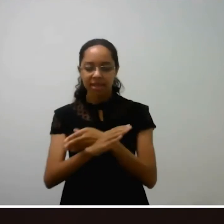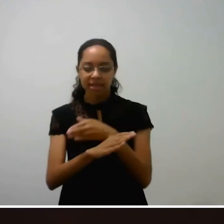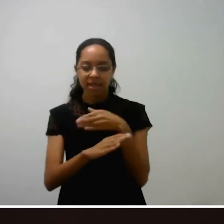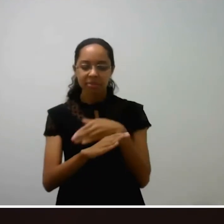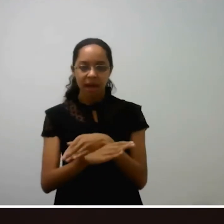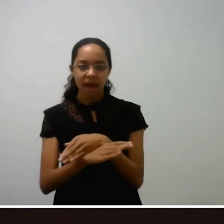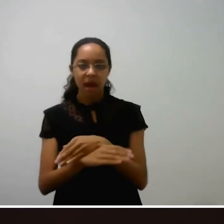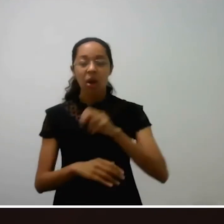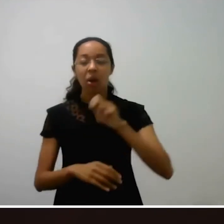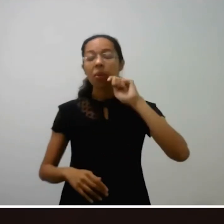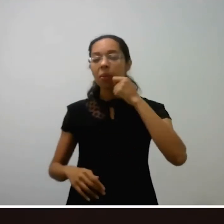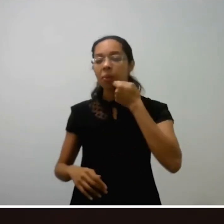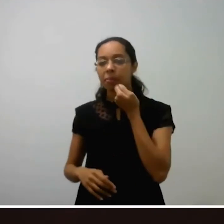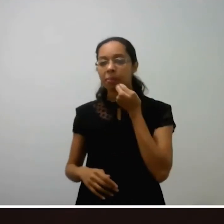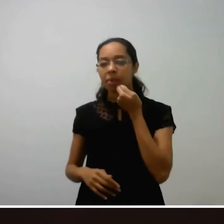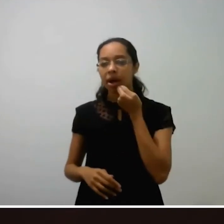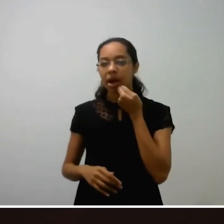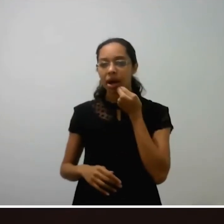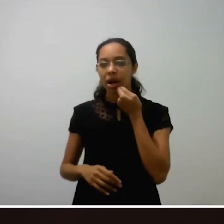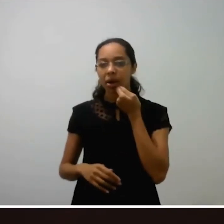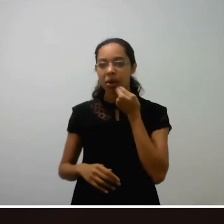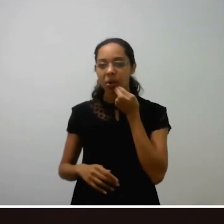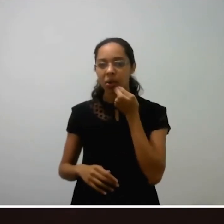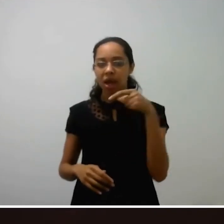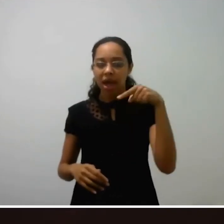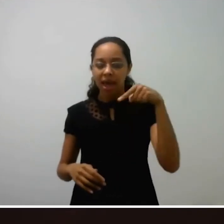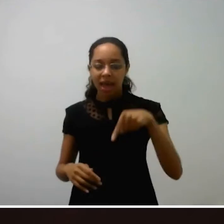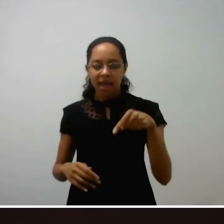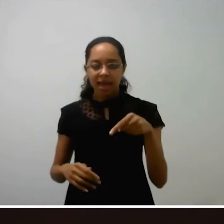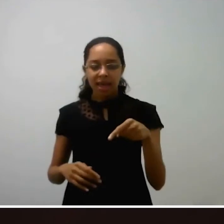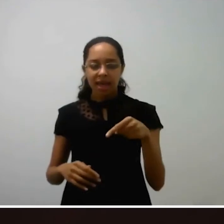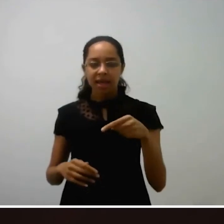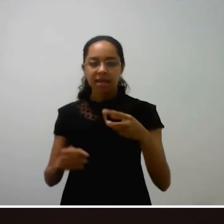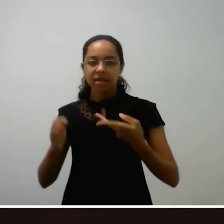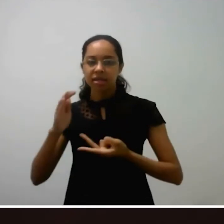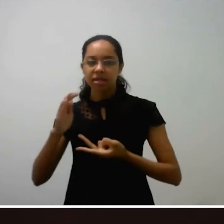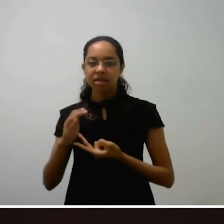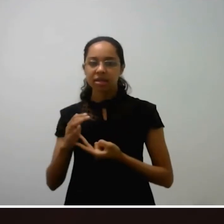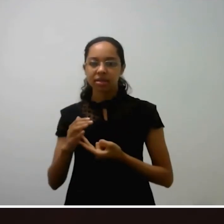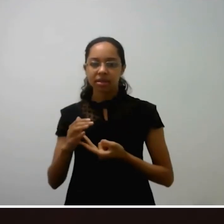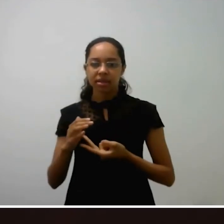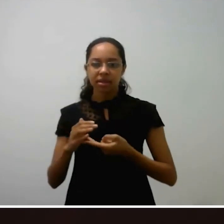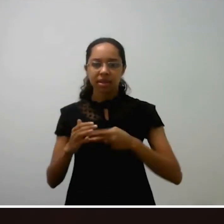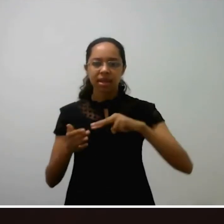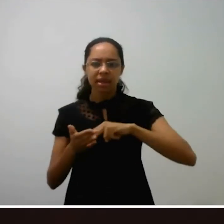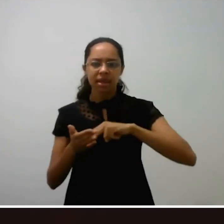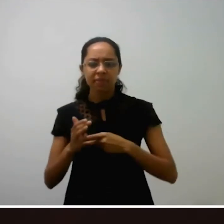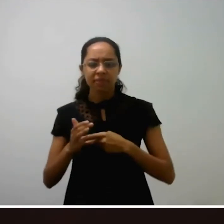se torna verdadeiramente a carne de Jesus. Isso é